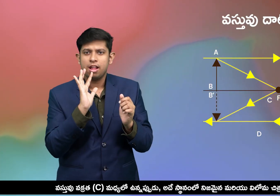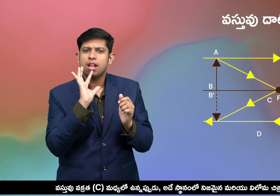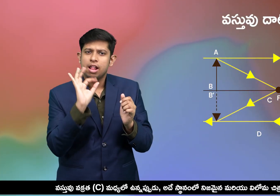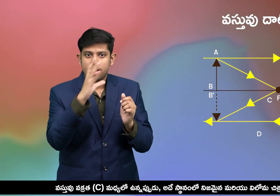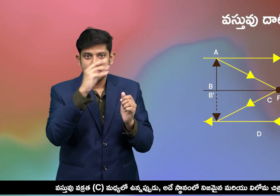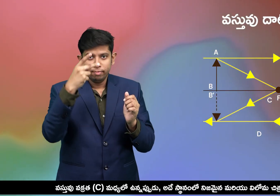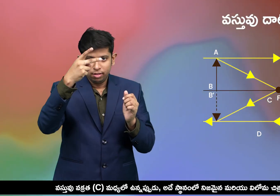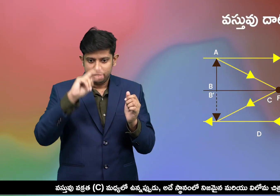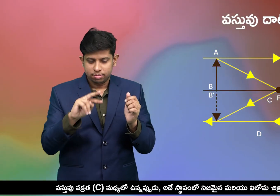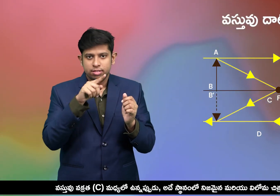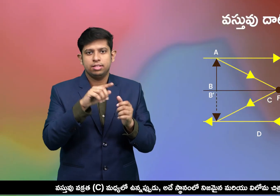చిత్రం సృష్టించబడుతుంది.